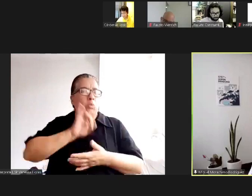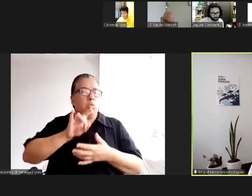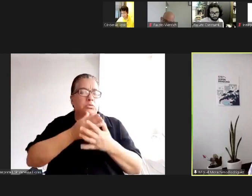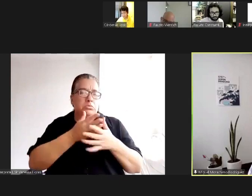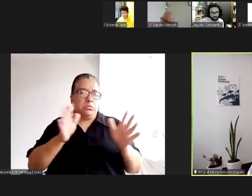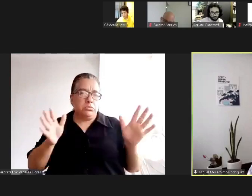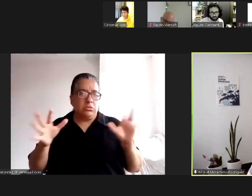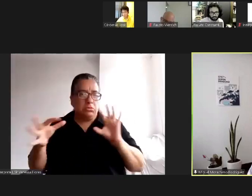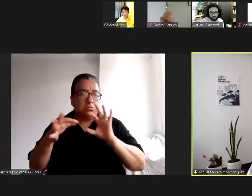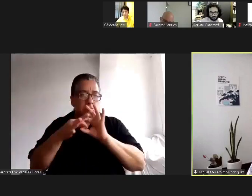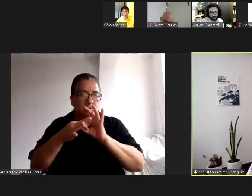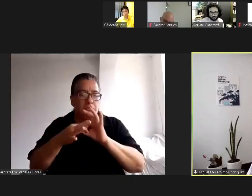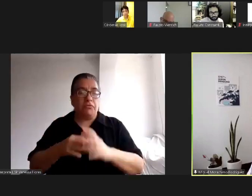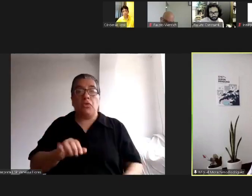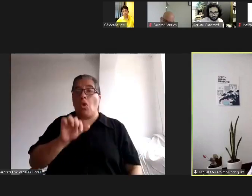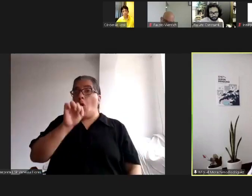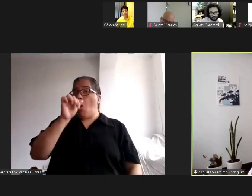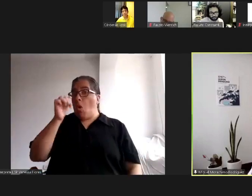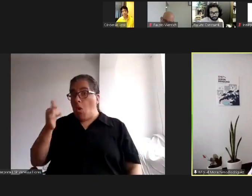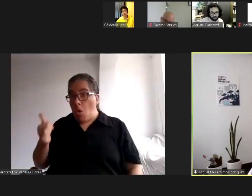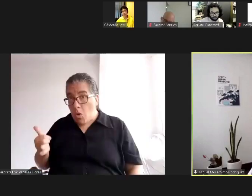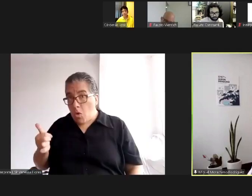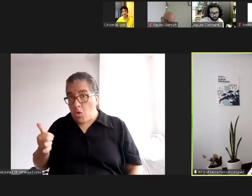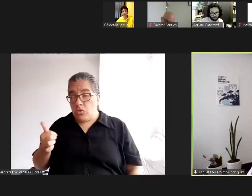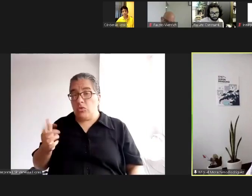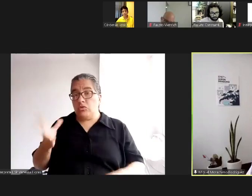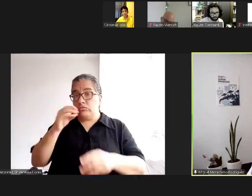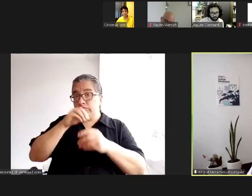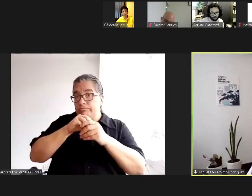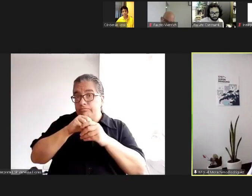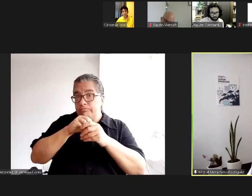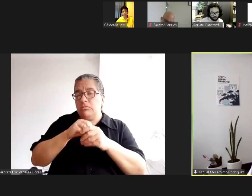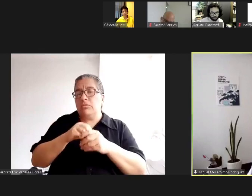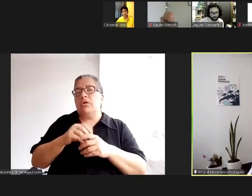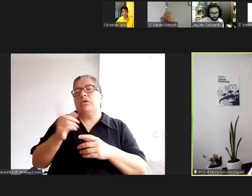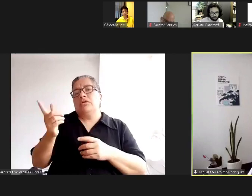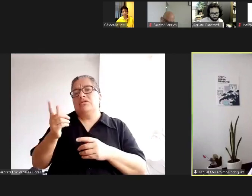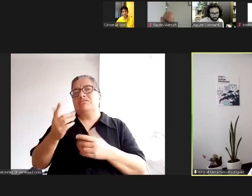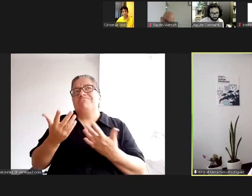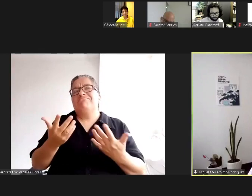licencia bastante exclusiva. Piensen, por ejemplo, en Microsoft Office, ¿no?